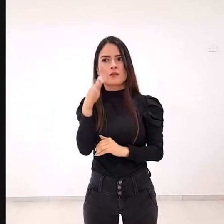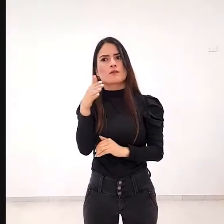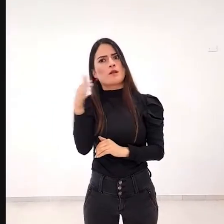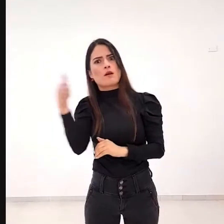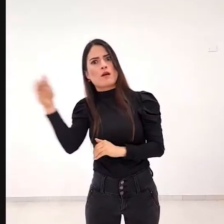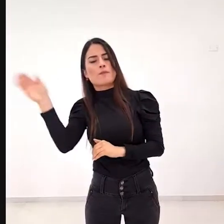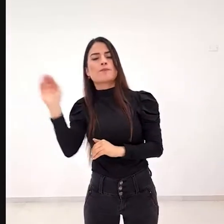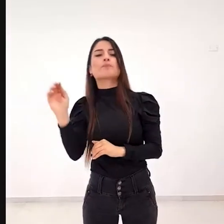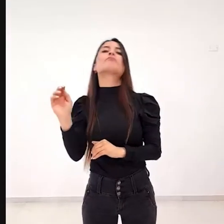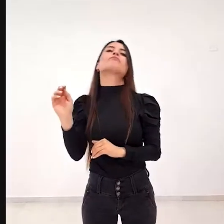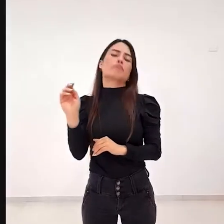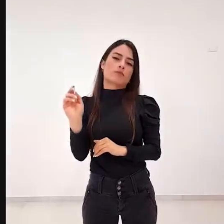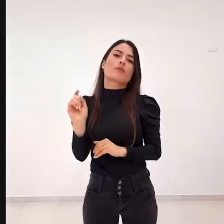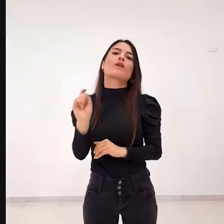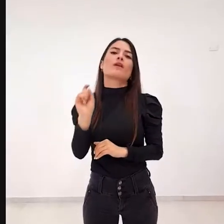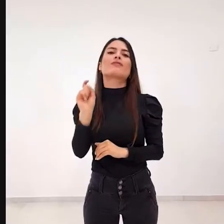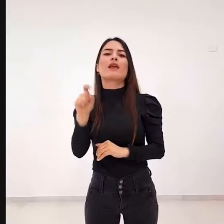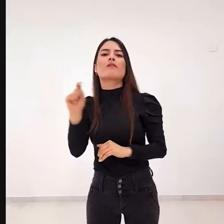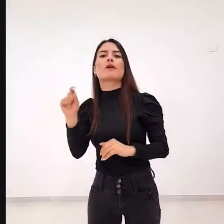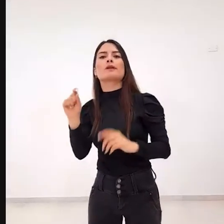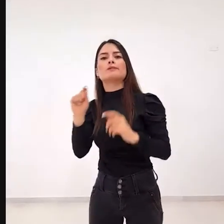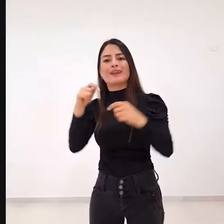las dudas